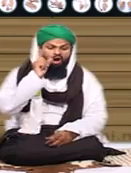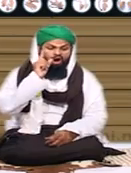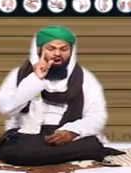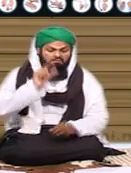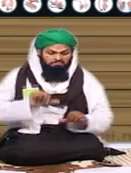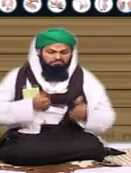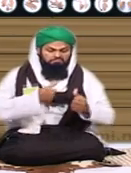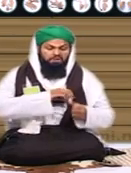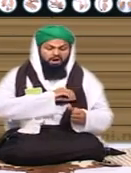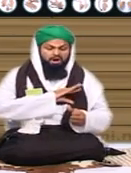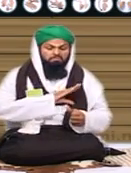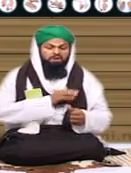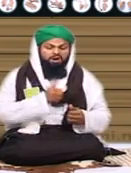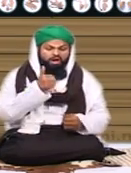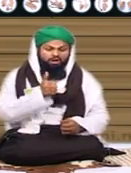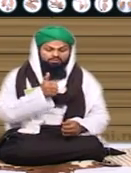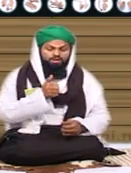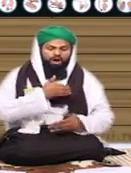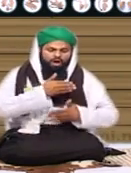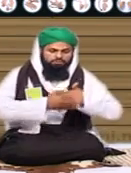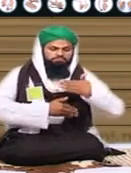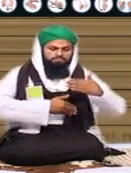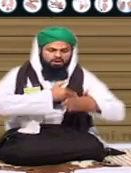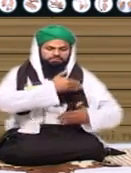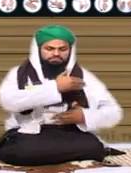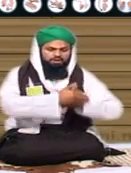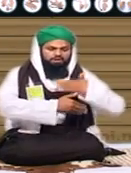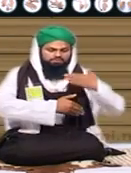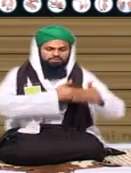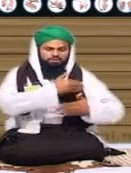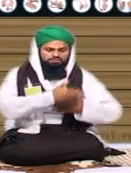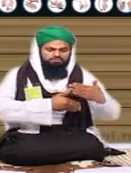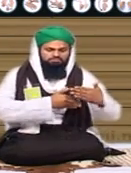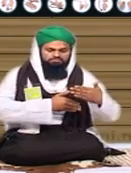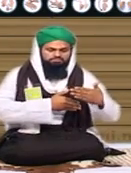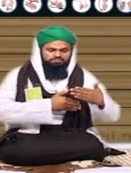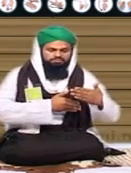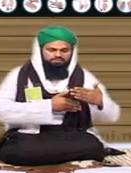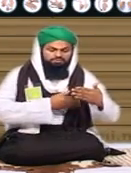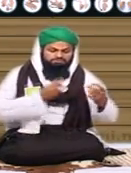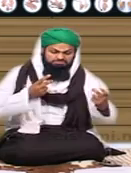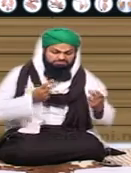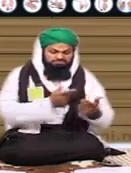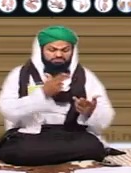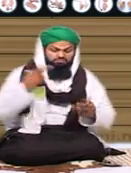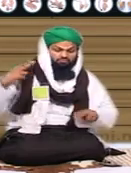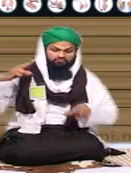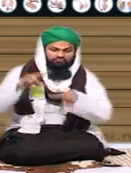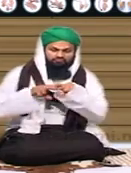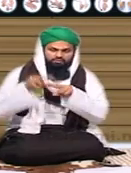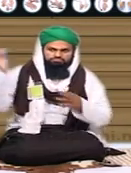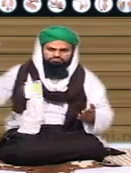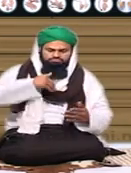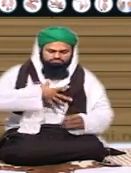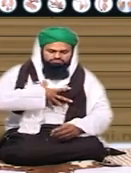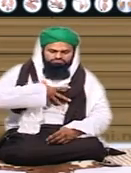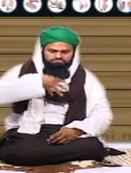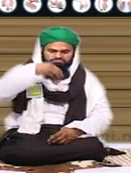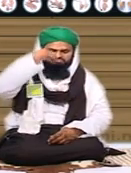پیارے بھائیوں, آہستہ آہستہ کب ہم سدھریں گے؟ یہ نہ ہو کہ آہستہ آہستہ آہستہ آہستہ آہستہ ہم کرتے رہے اور بڑی